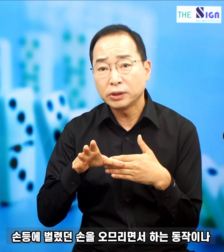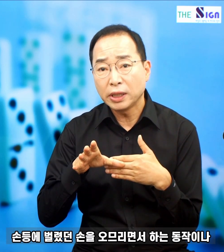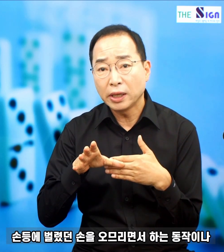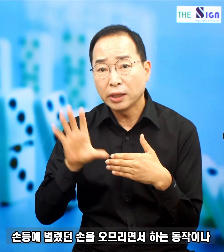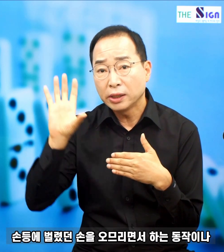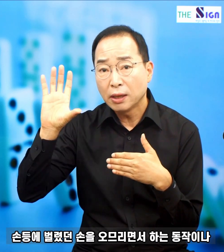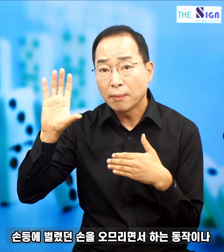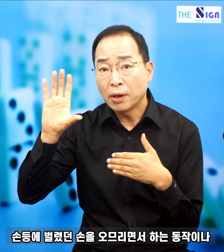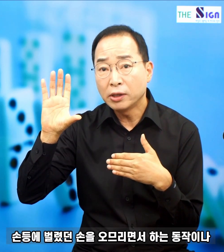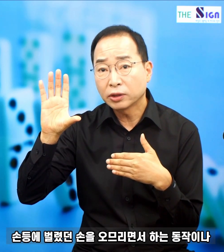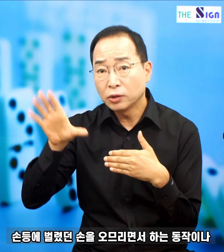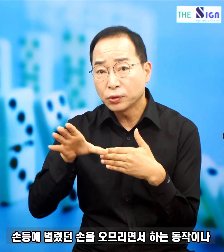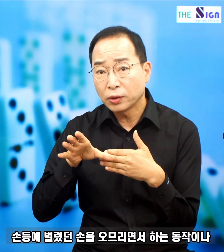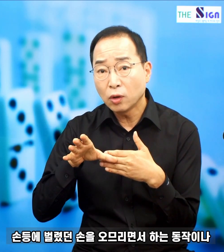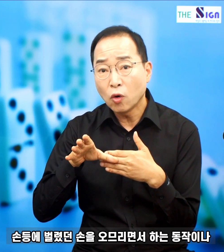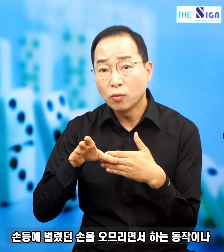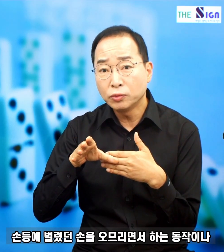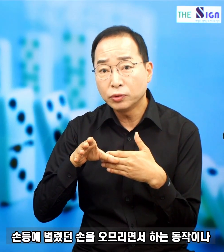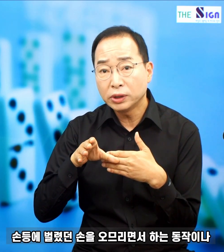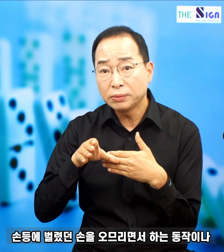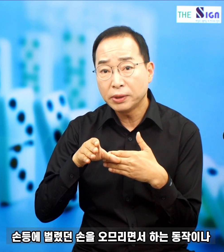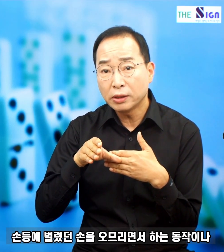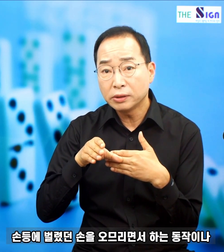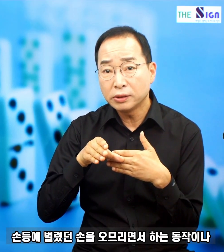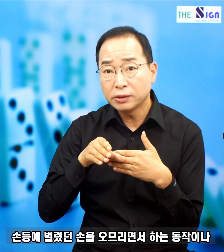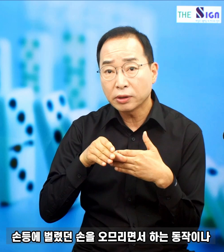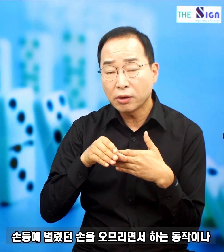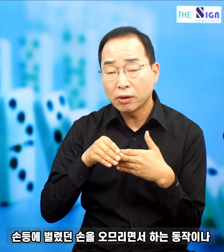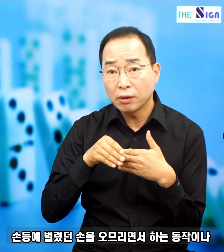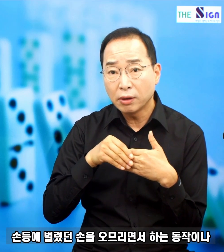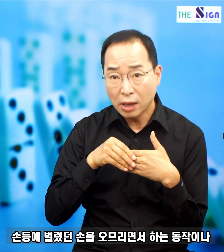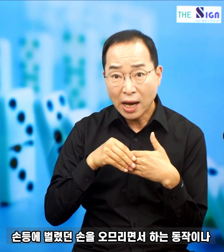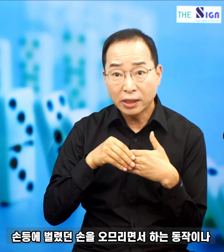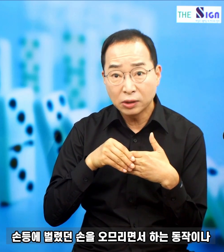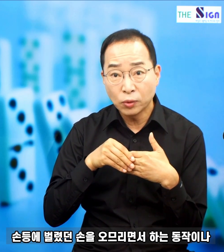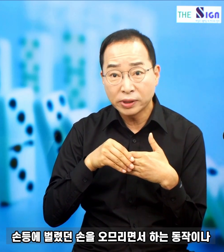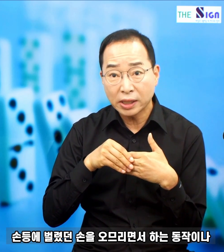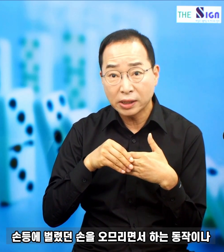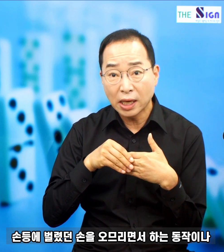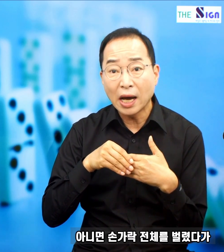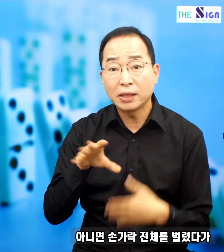손등에 벌렸던 손을 오므리면서 하는 동작이나 아니면